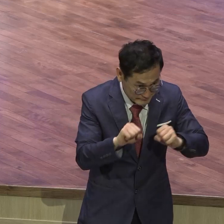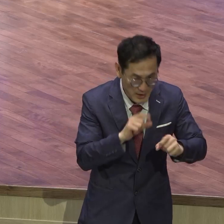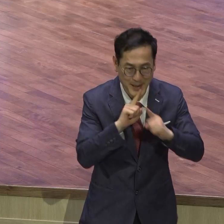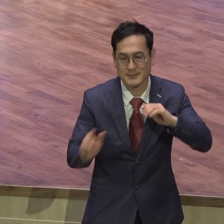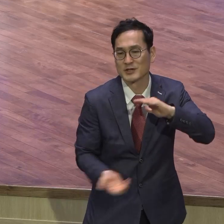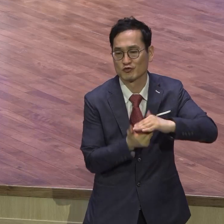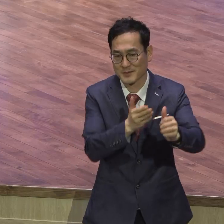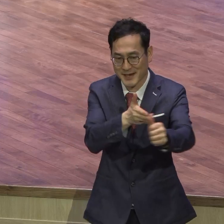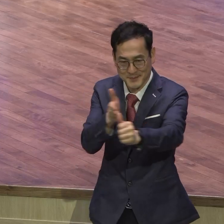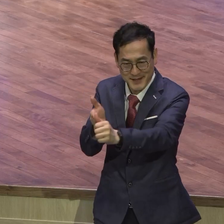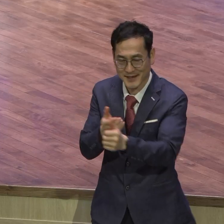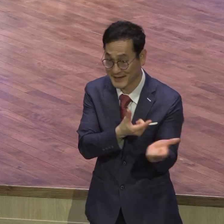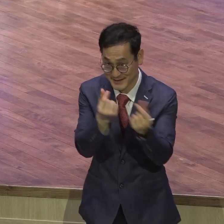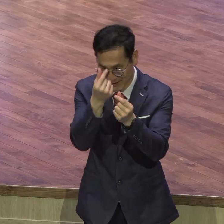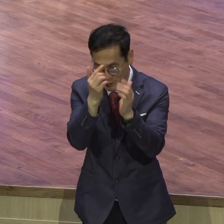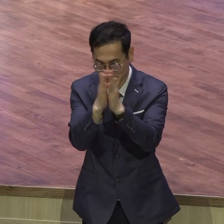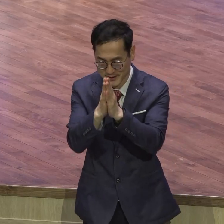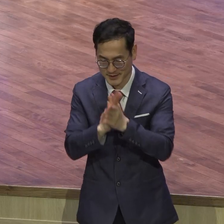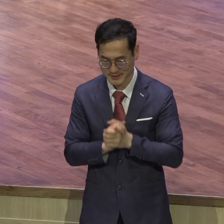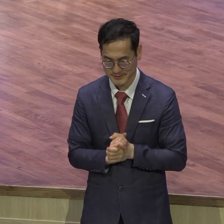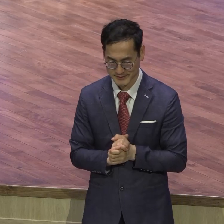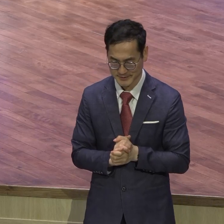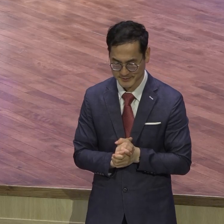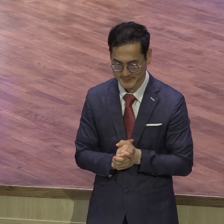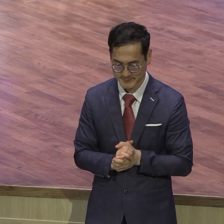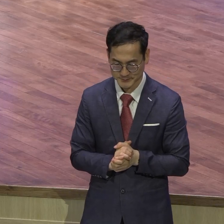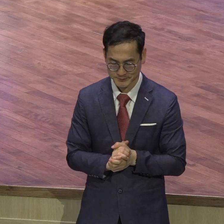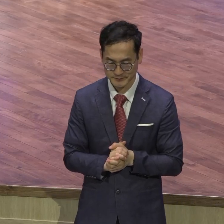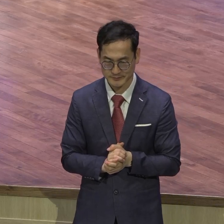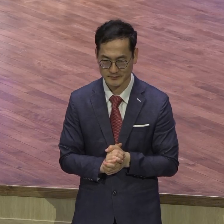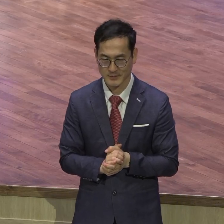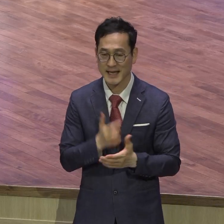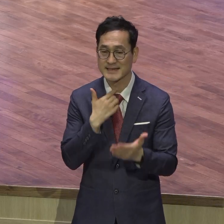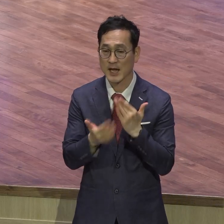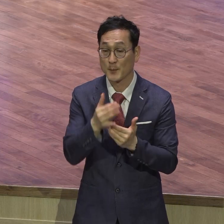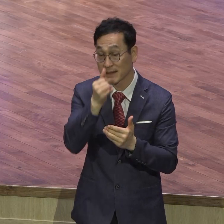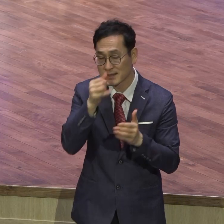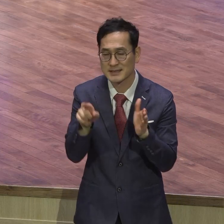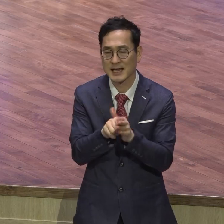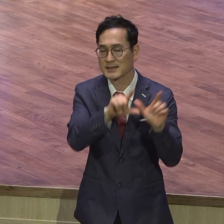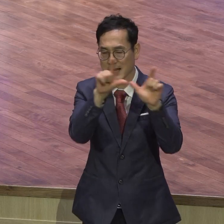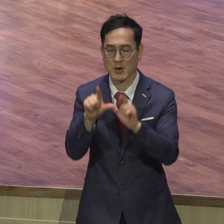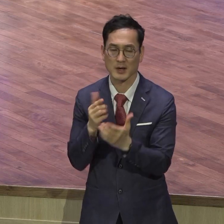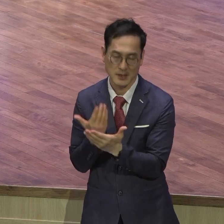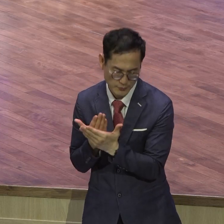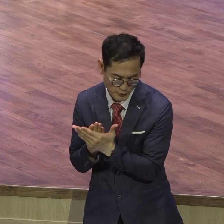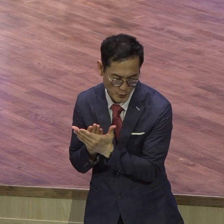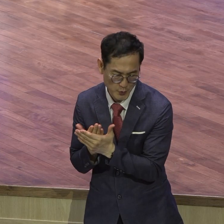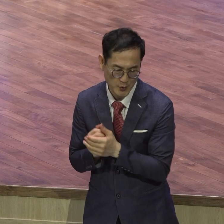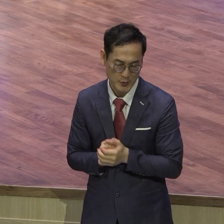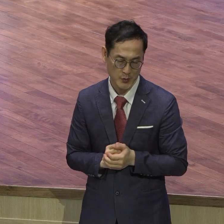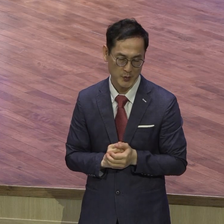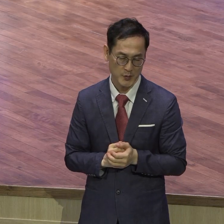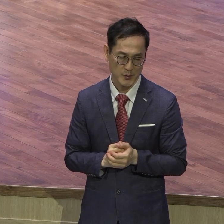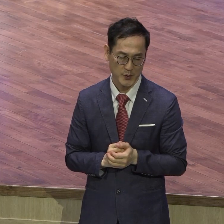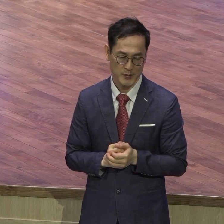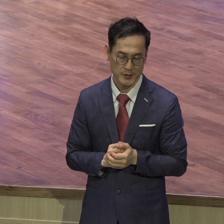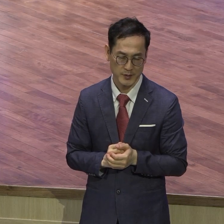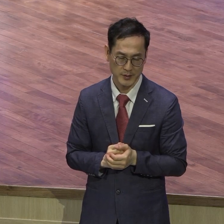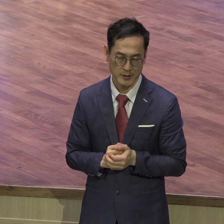기도합시다 하나님 앞에 기도하러 나왔으니까 체험 있는 신앙인데 체험 하나님이 말씀을